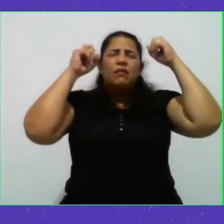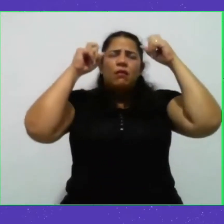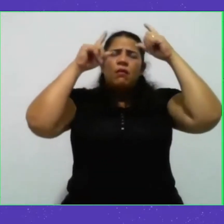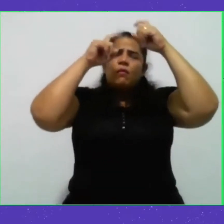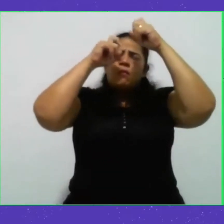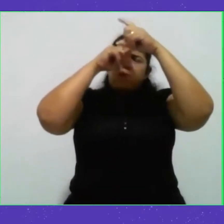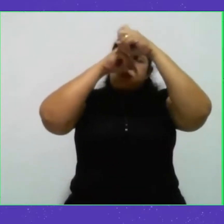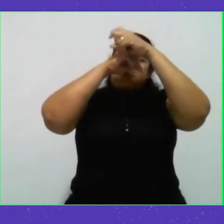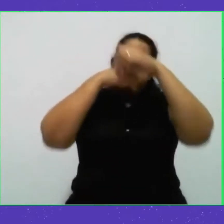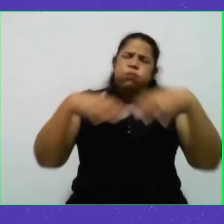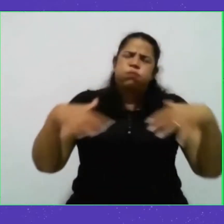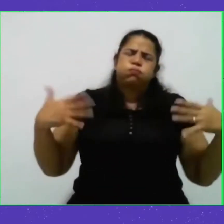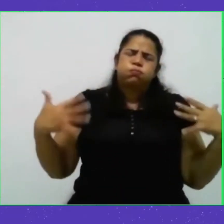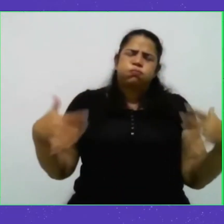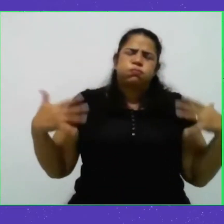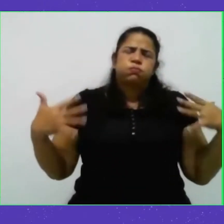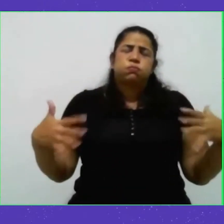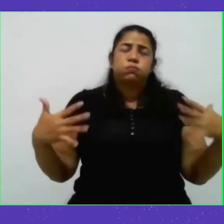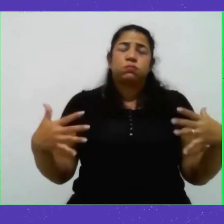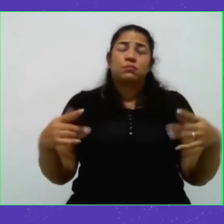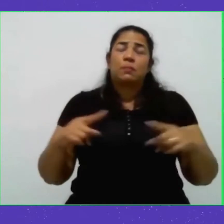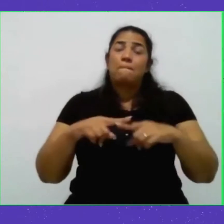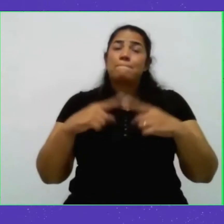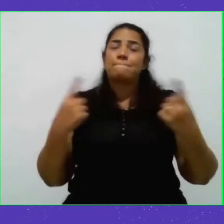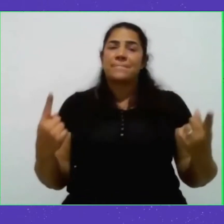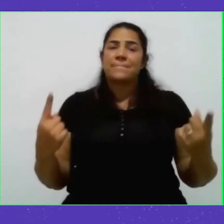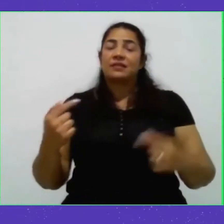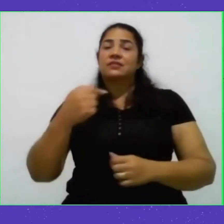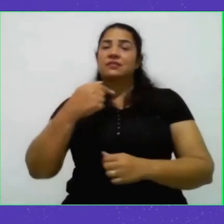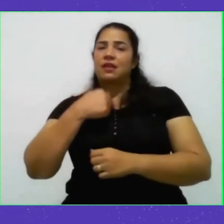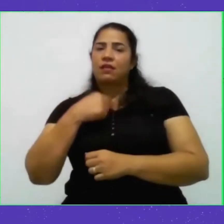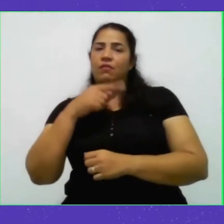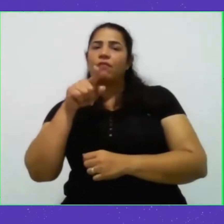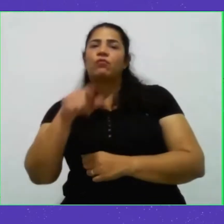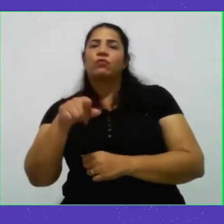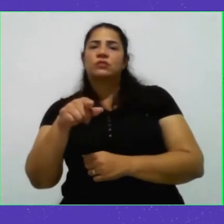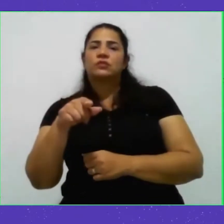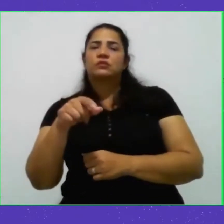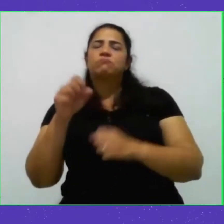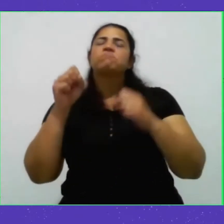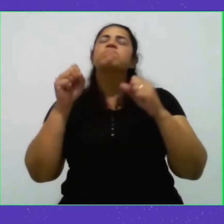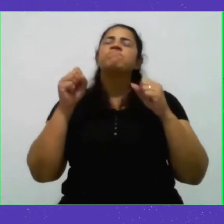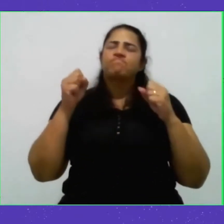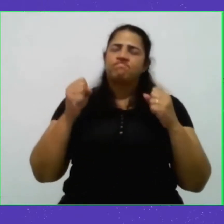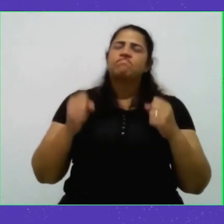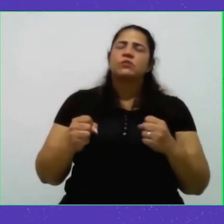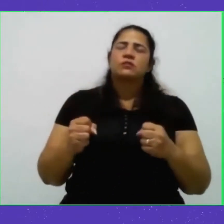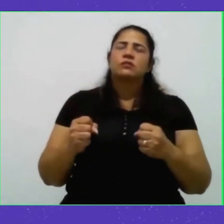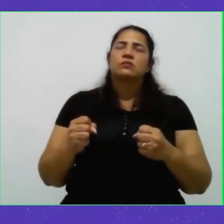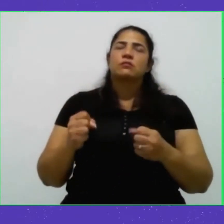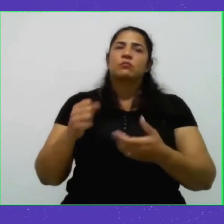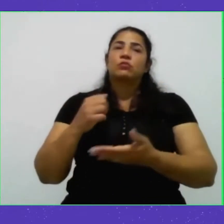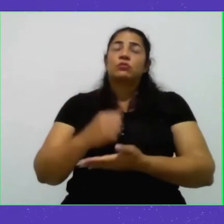ajudá-las. Nós temos que sair daqui hoje à noite. O grito de guerra que nós aprendemos hoje à tarde.